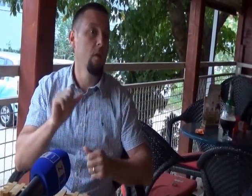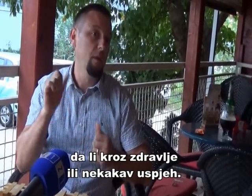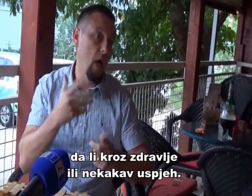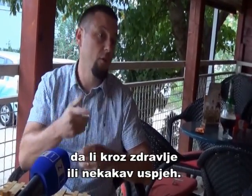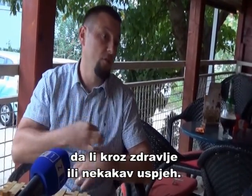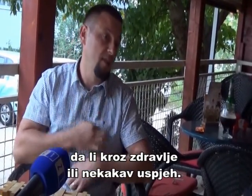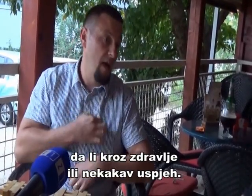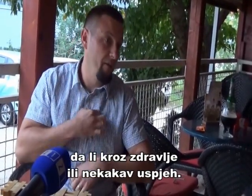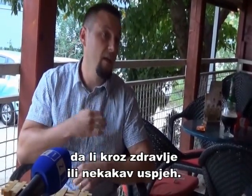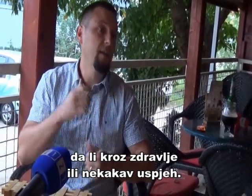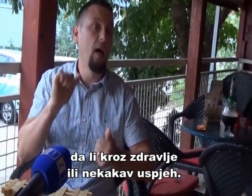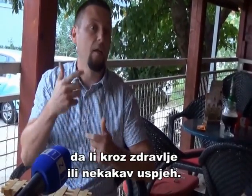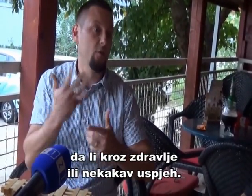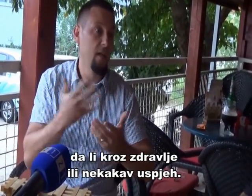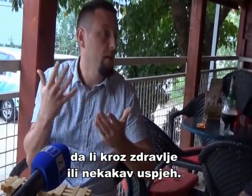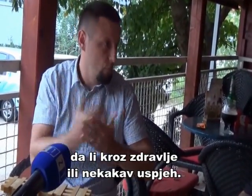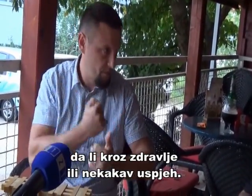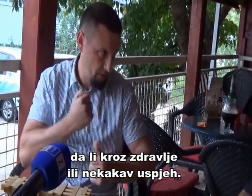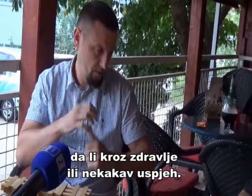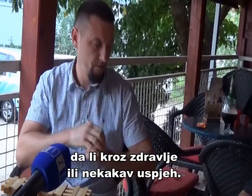da li kroz zdravlje, da li kroz nekakav uspjeh.